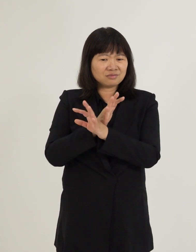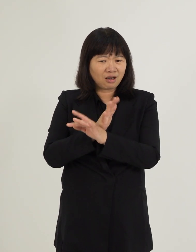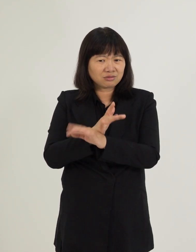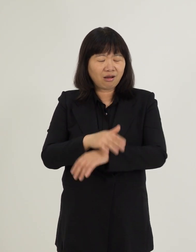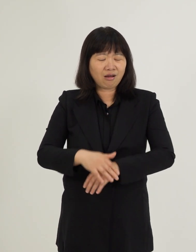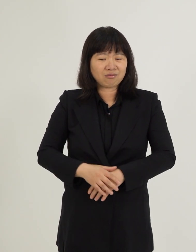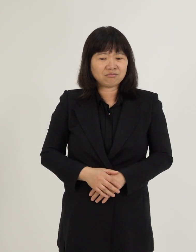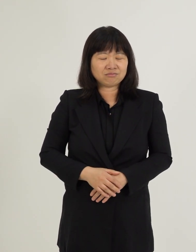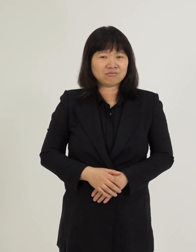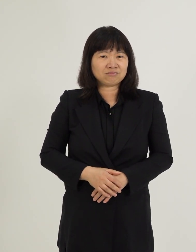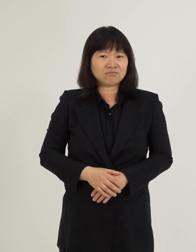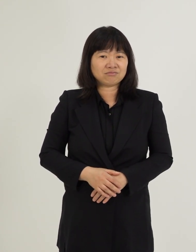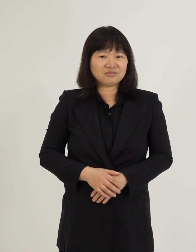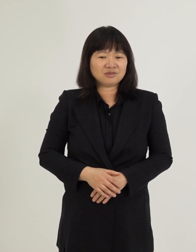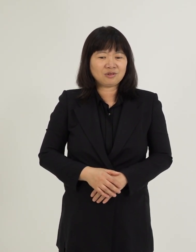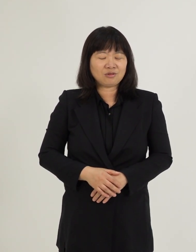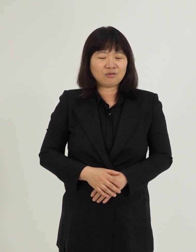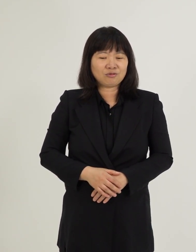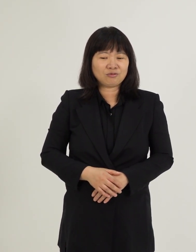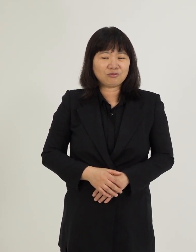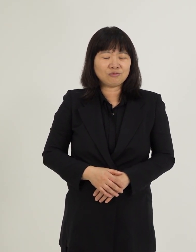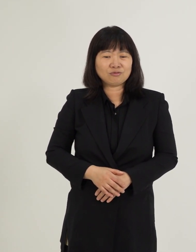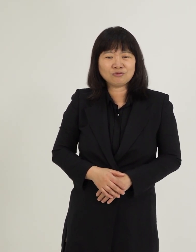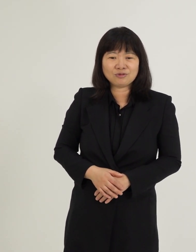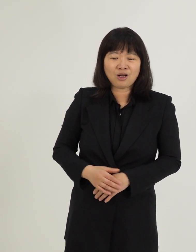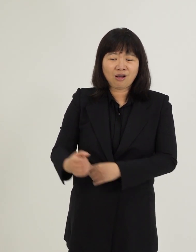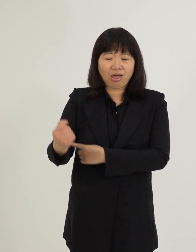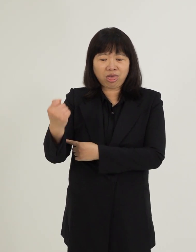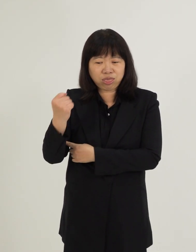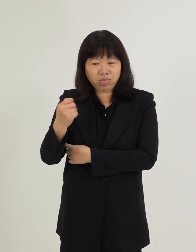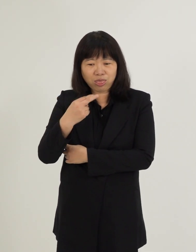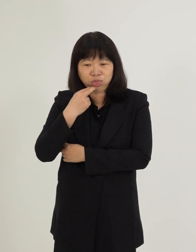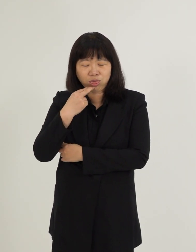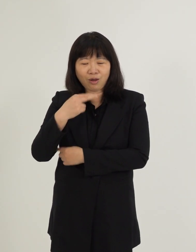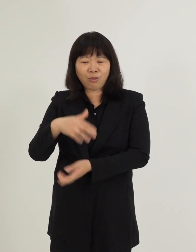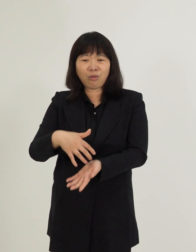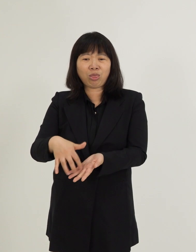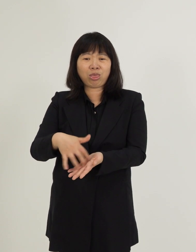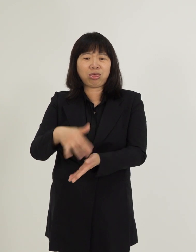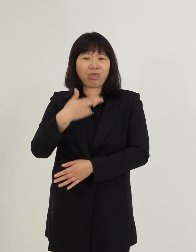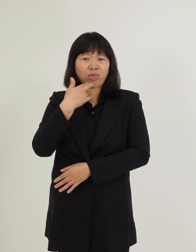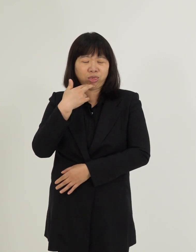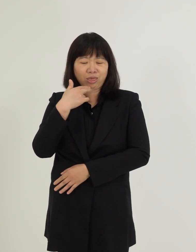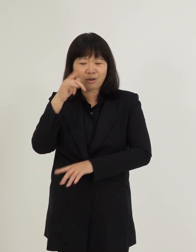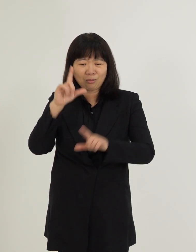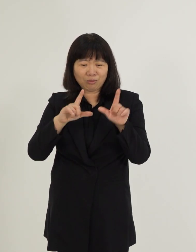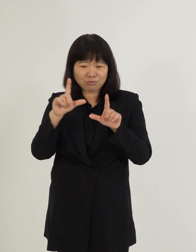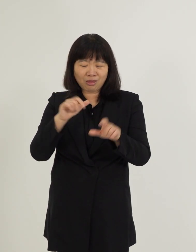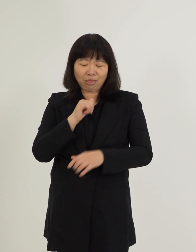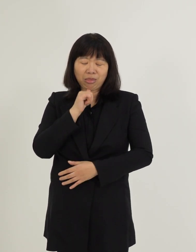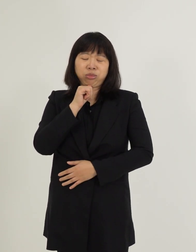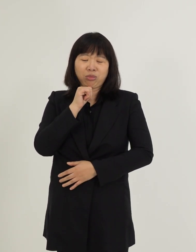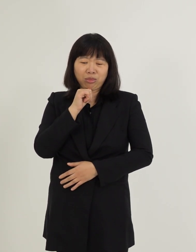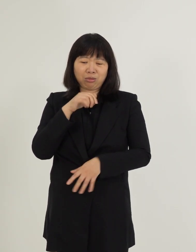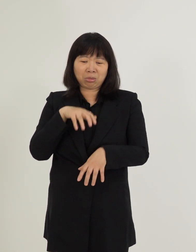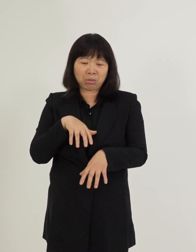아니고 규모도 없고 힘도 없고 세력도 없는 모습으로 온다 그